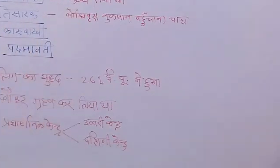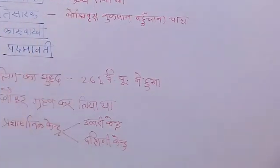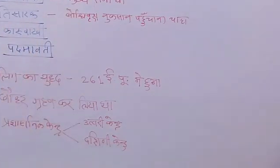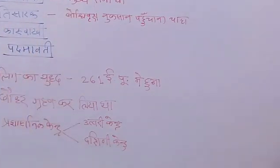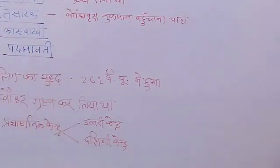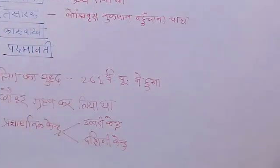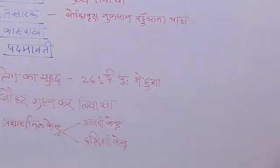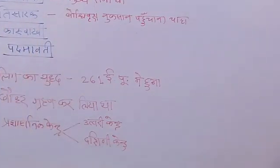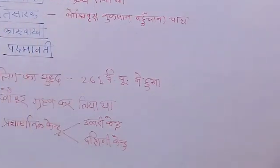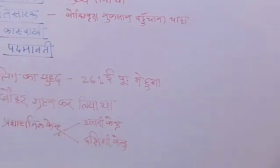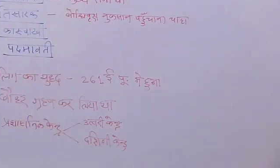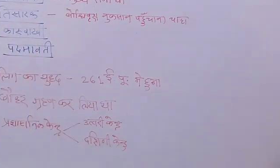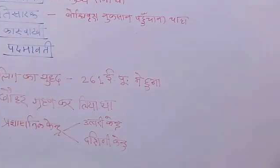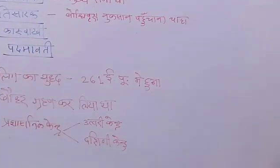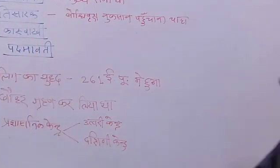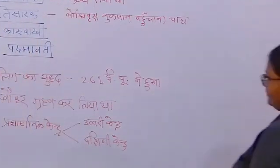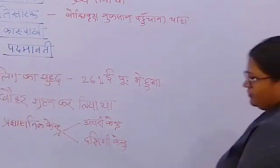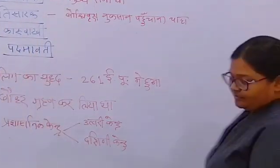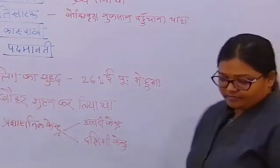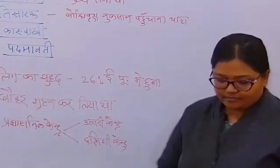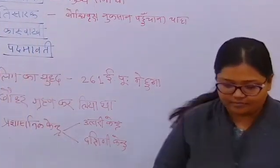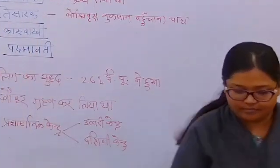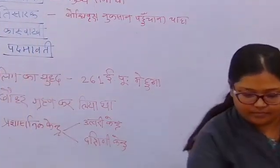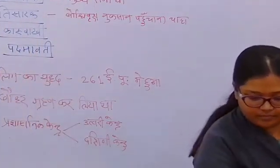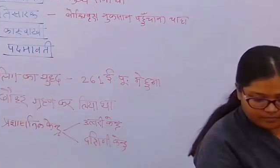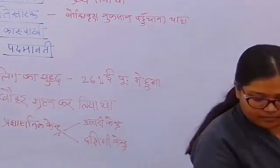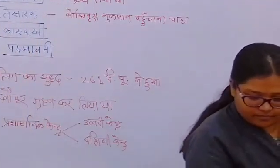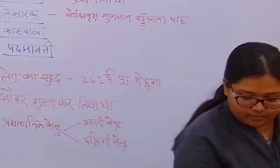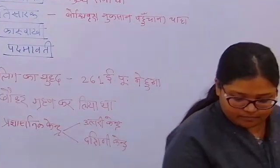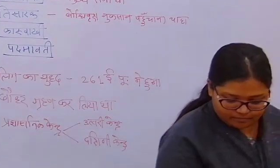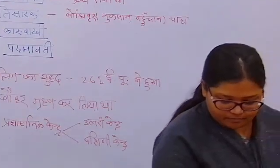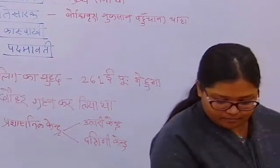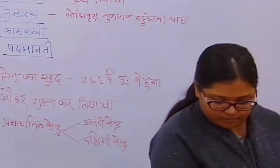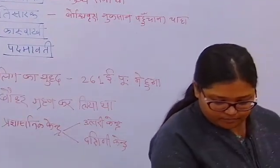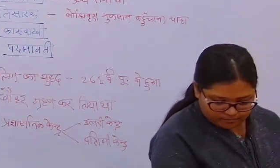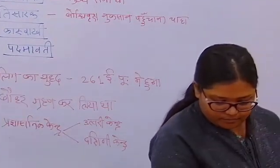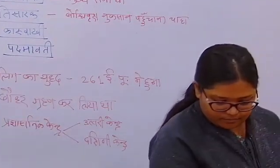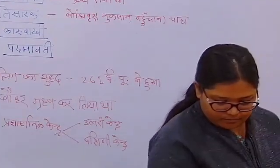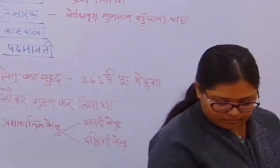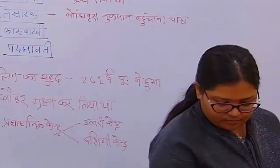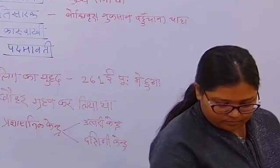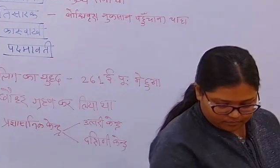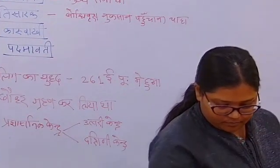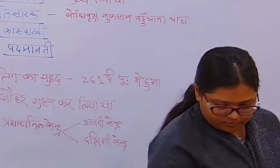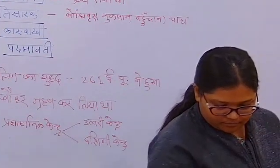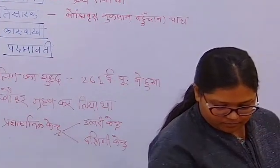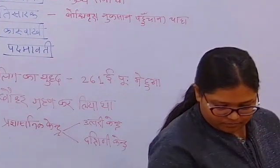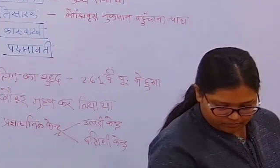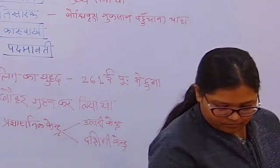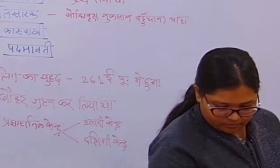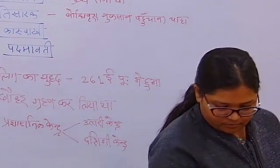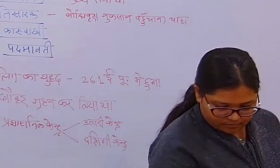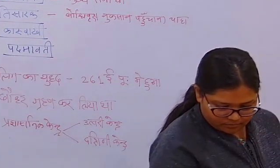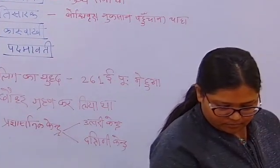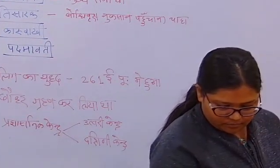ठीक है। चलो बच्चे और कम हो रहे हैं, ठीक है, कोई बात नहीं, आगे चलते हैं क्लास में।